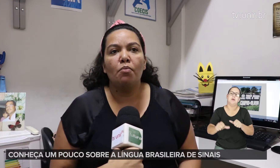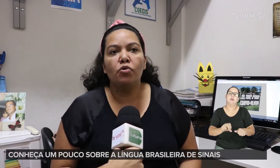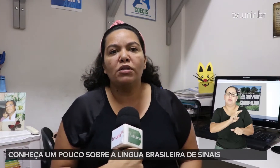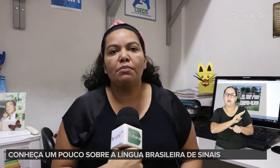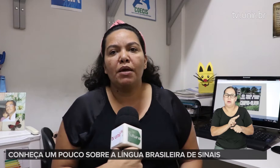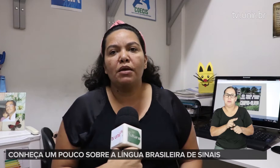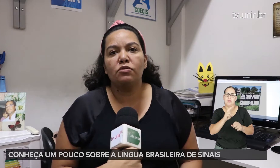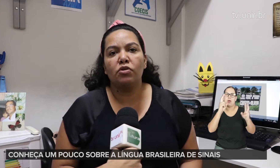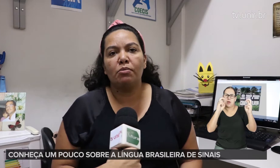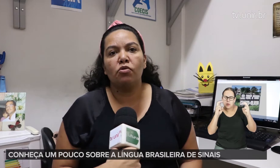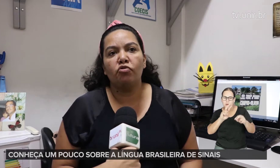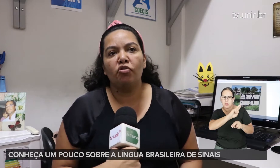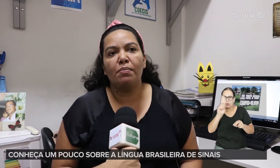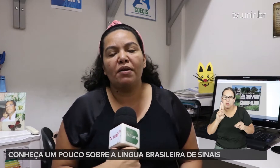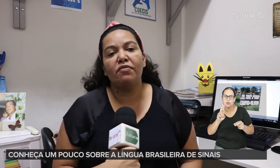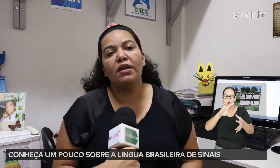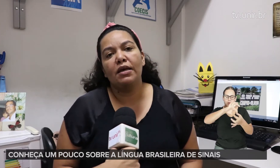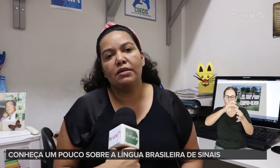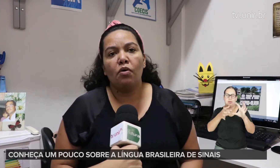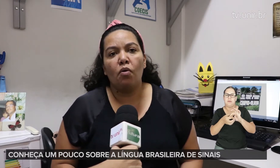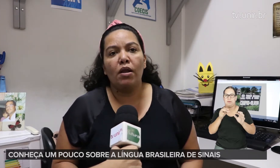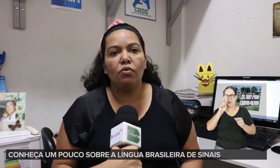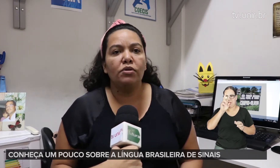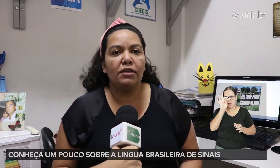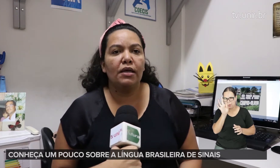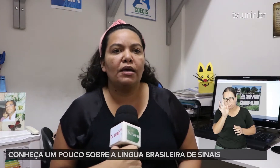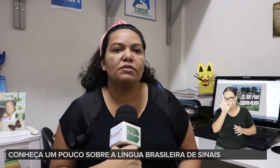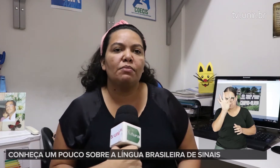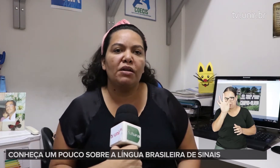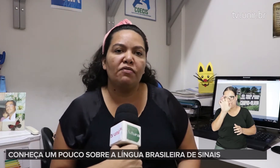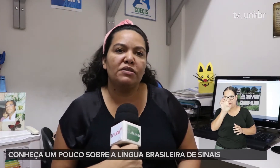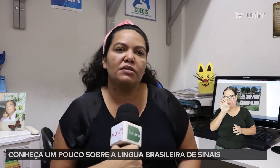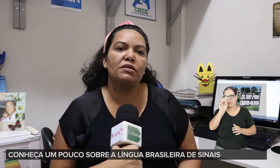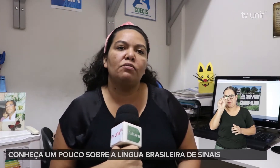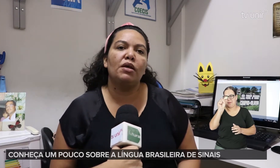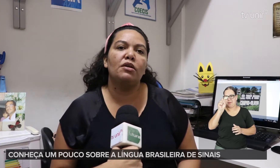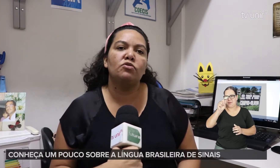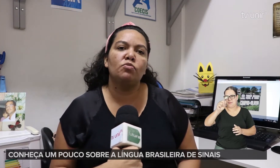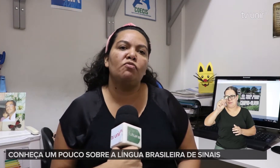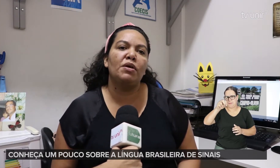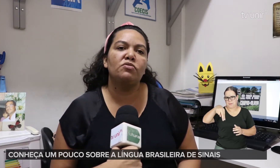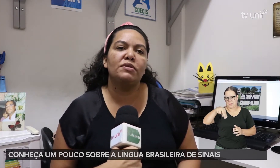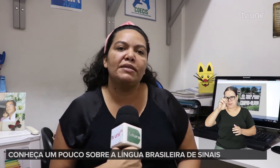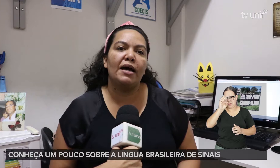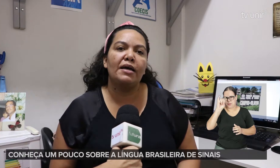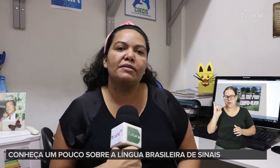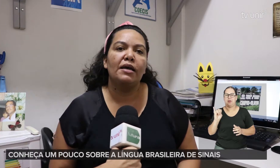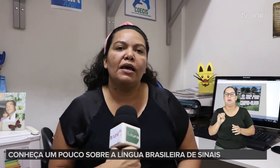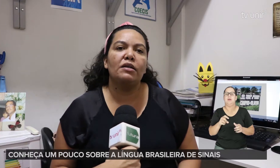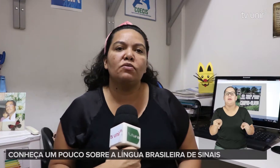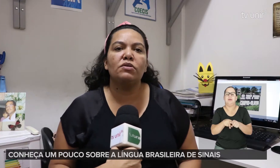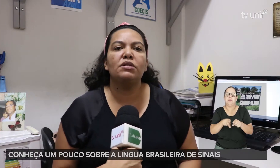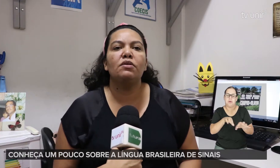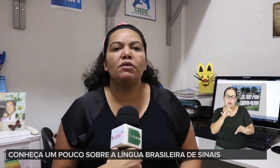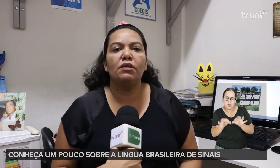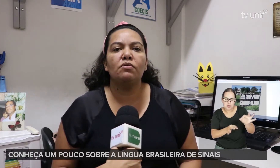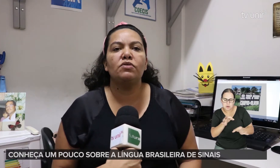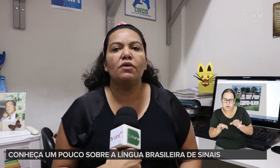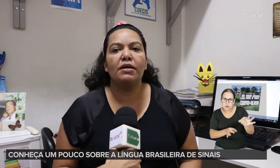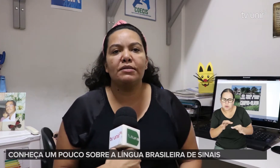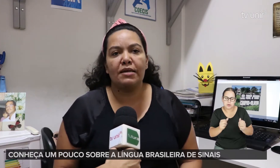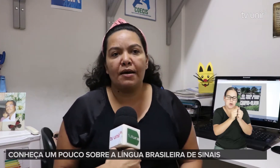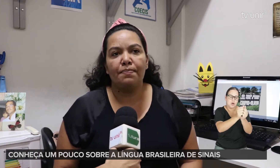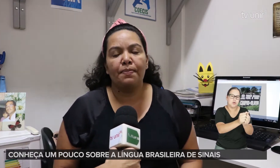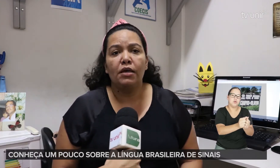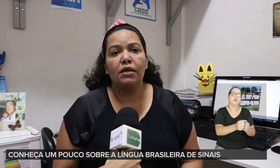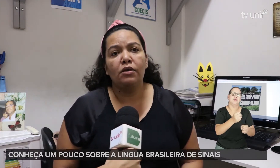Brasil, muda também a sua terminologia para FENEIS. Com a luta deles, a manifestação deles nos movimentos sociais, eles conseguiram então